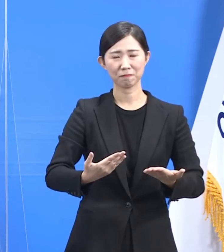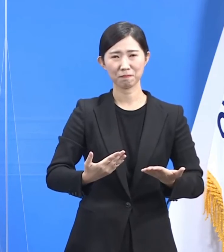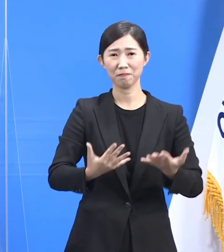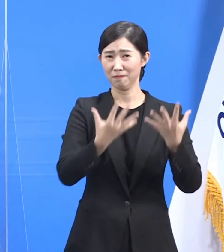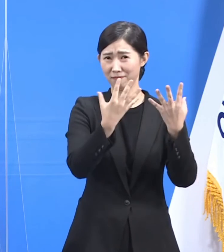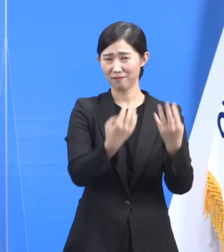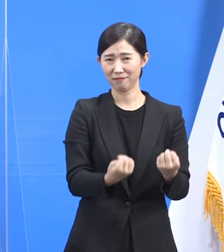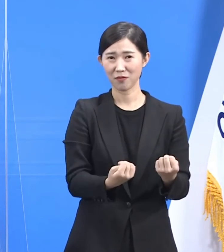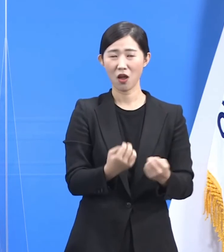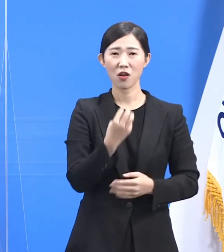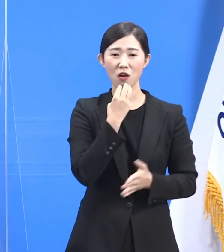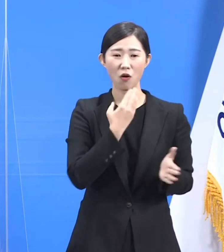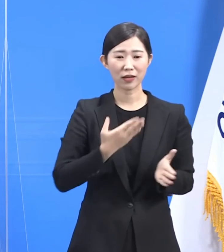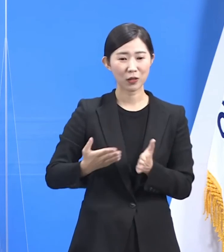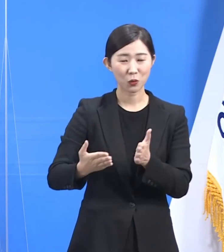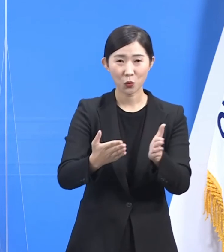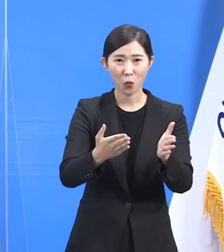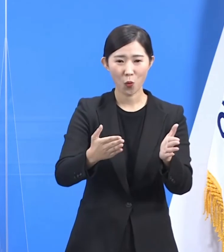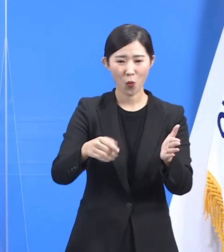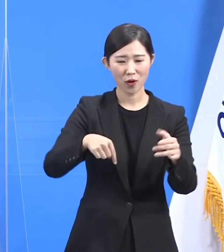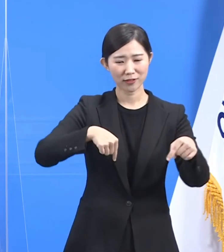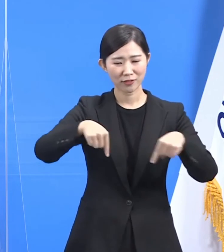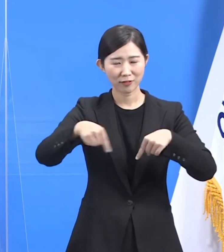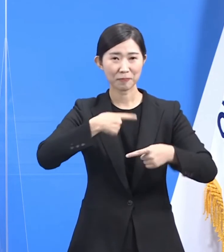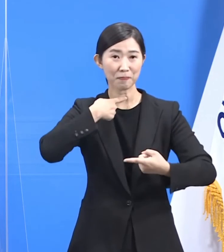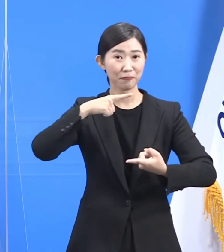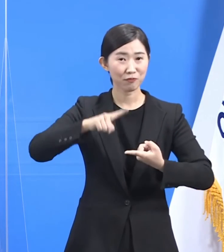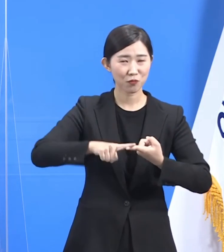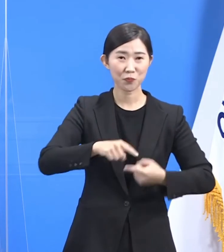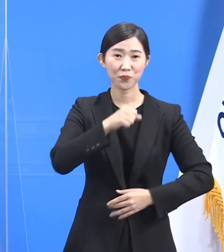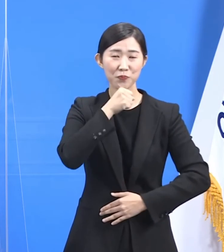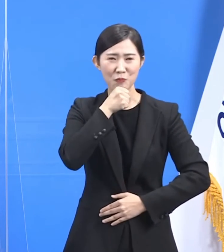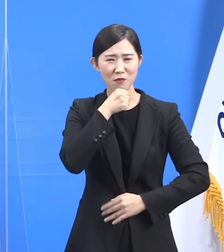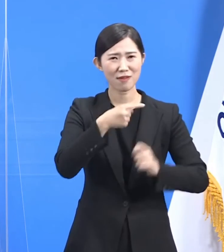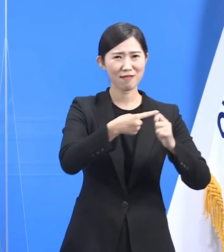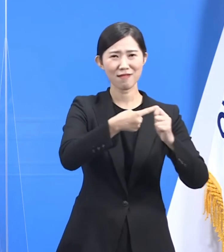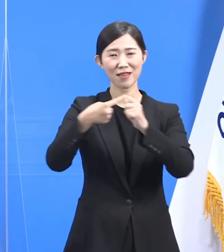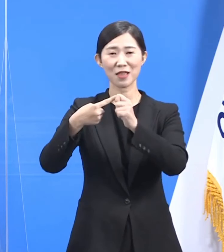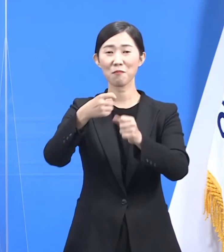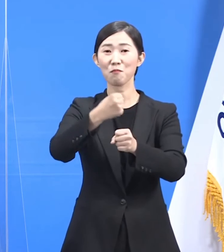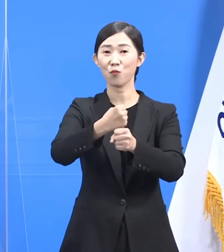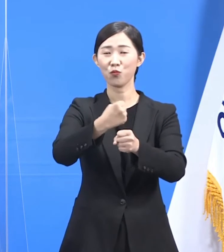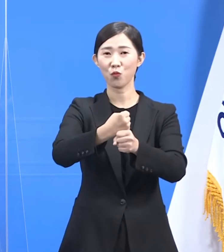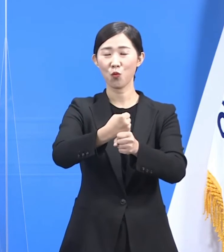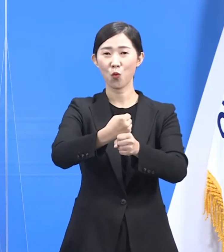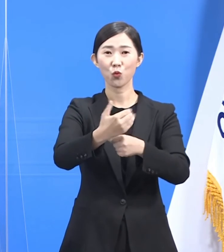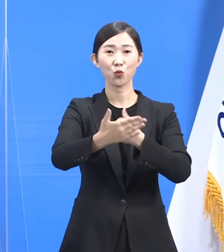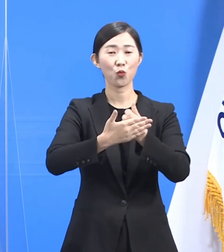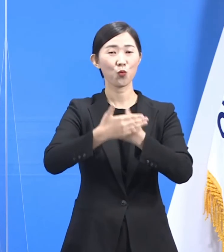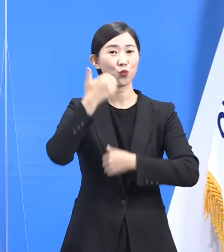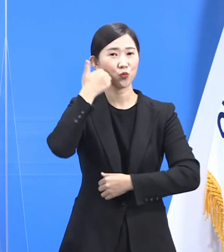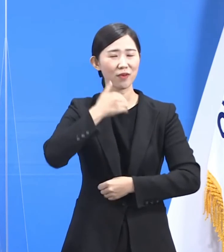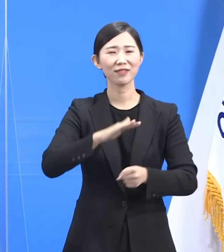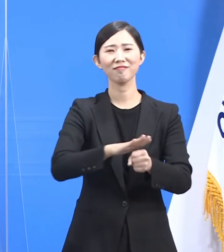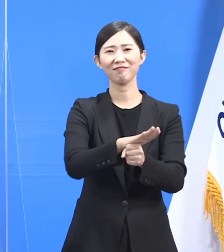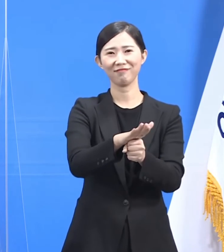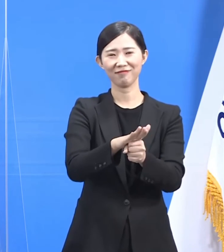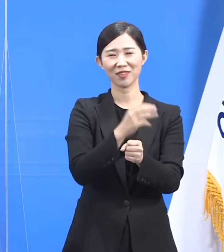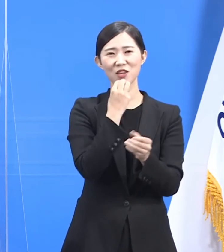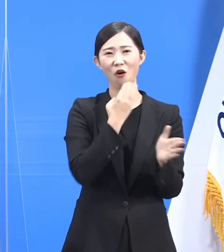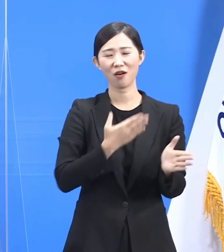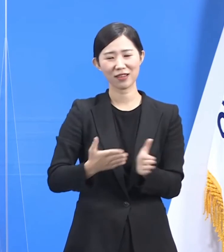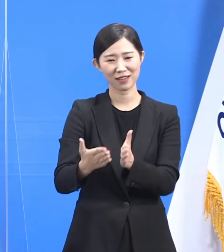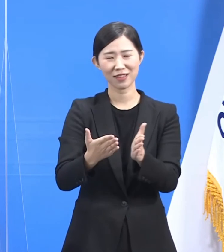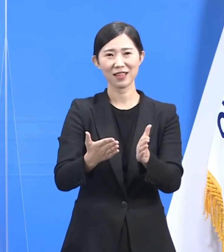경기도정 만족도를 전국의 최우수 1등으로 만들어주신 우리 사랑하는 경기도